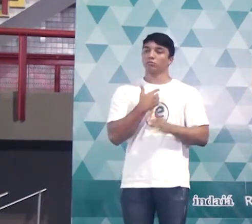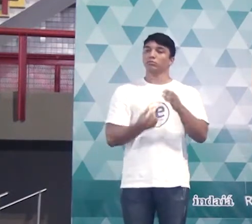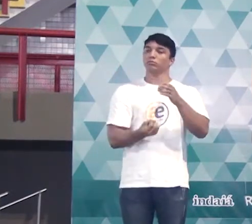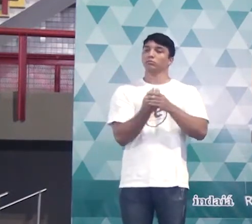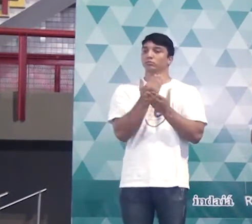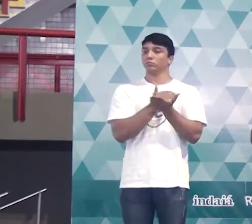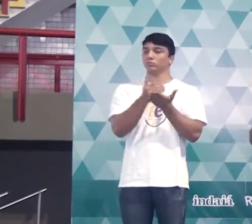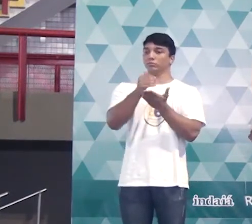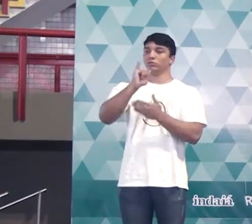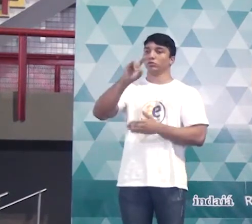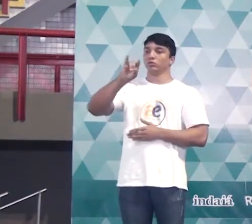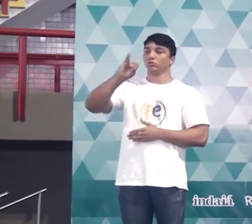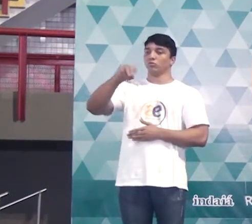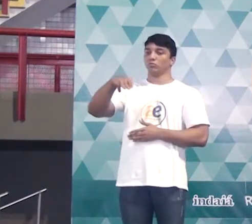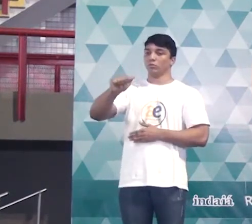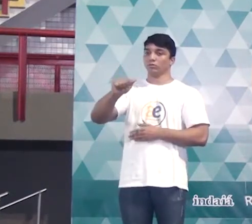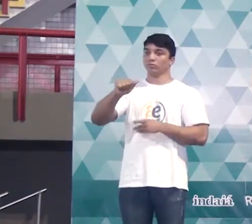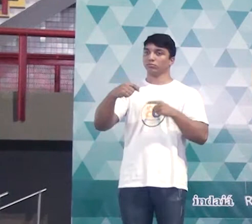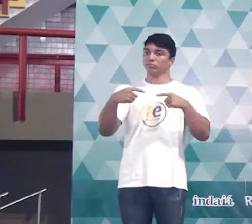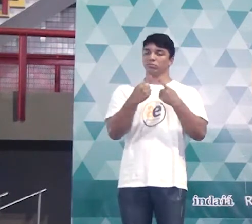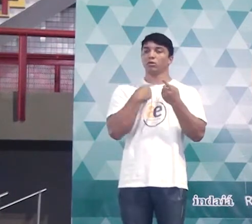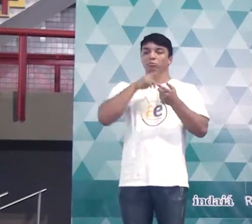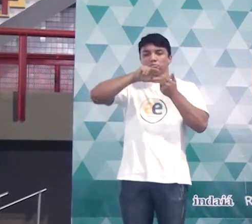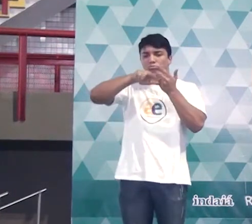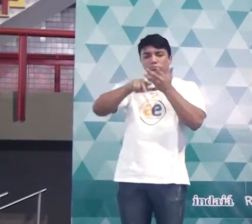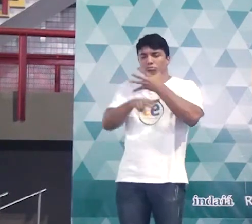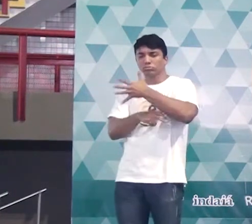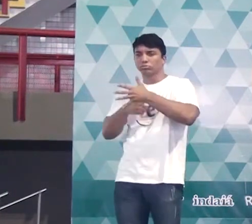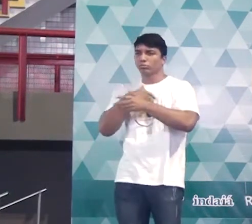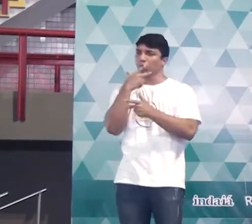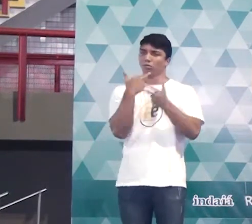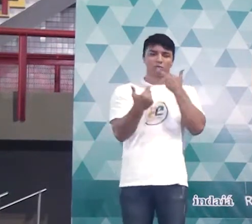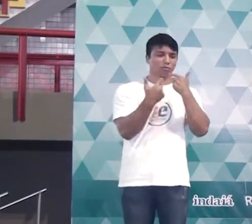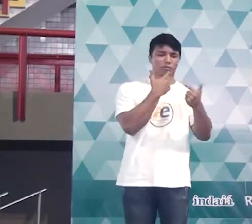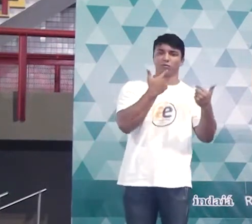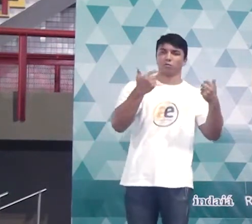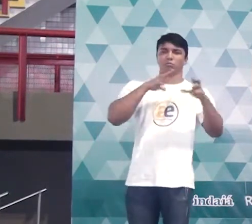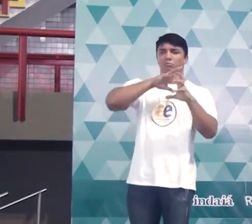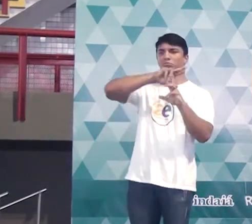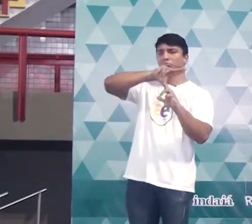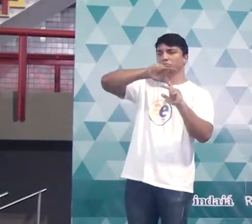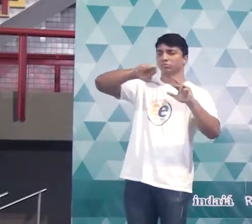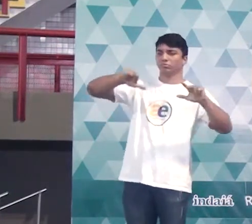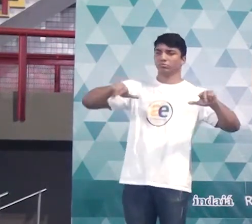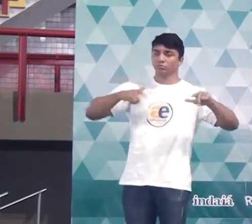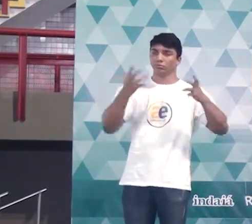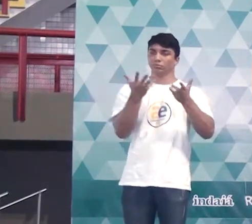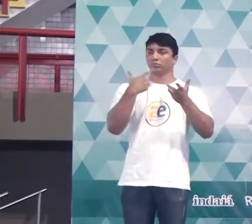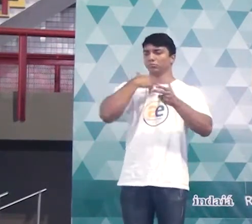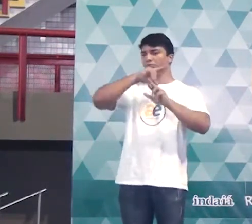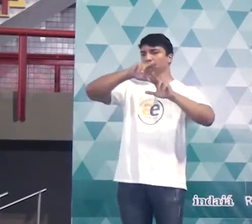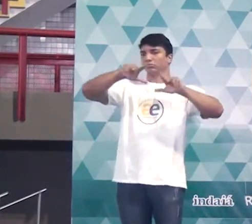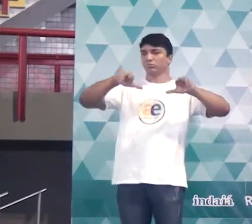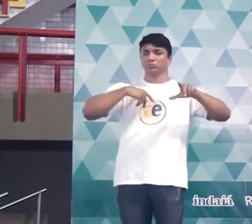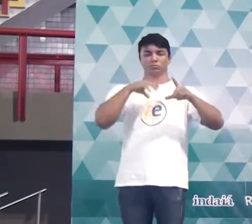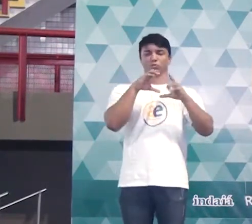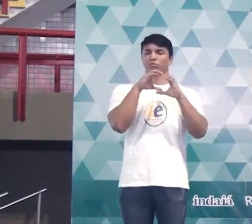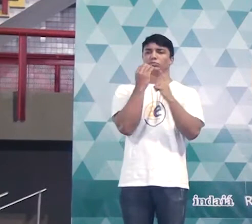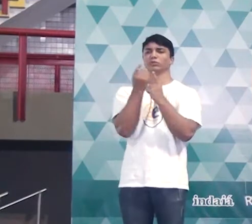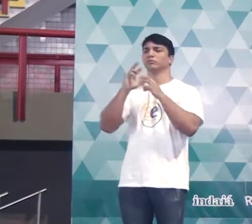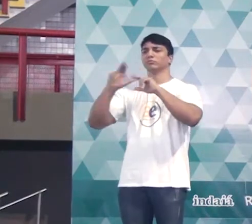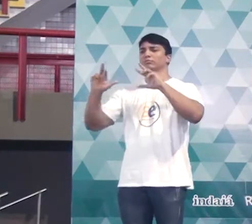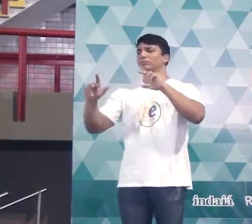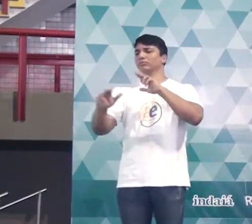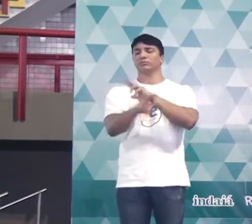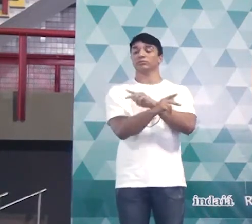idioma. Esse código que é variável de língua para língua, de sociedade para sociedade, de comunidade para